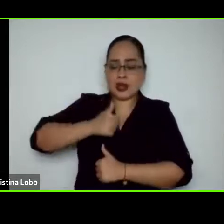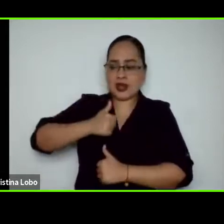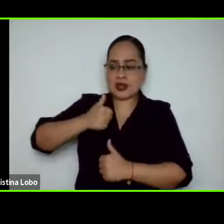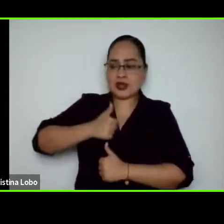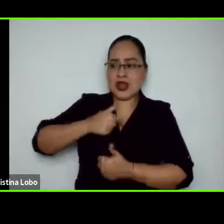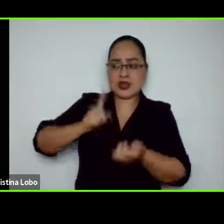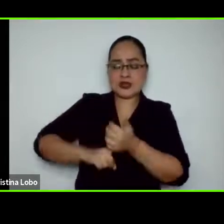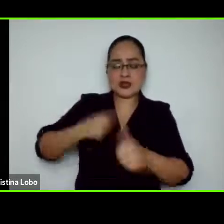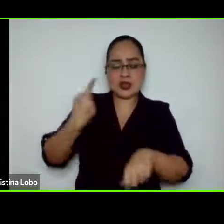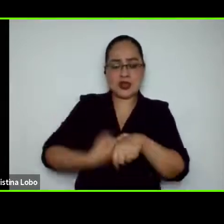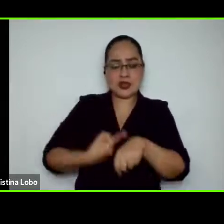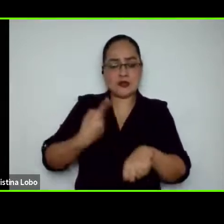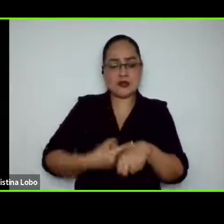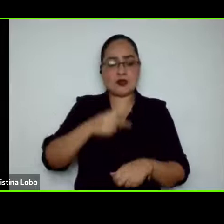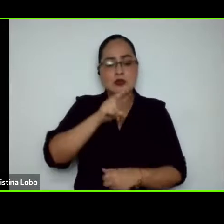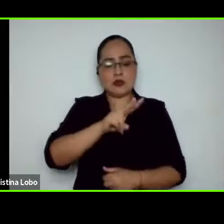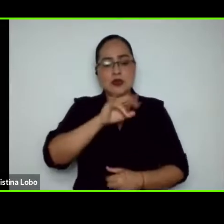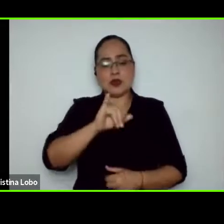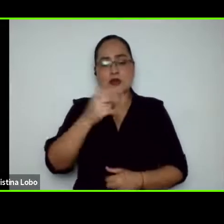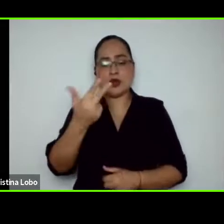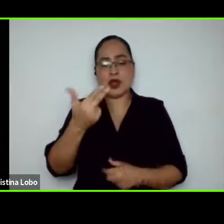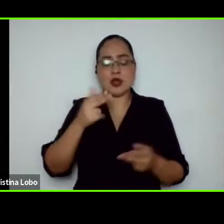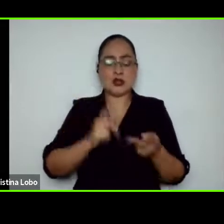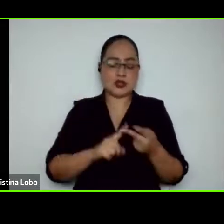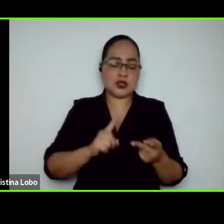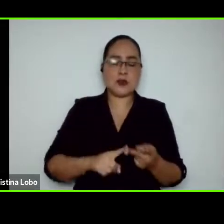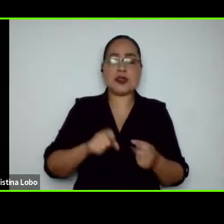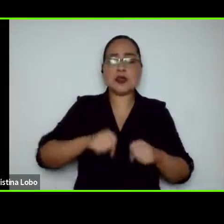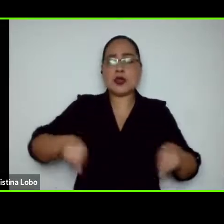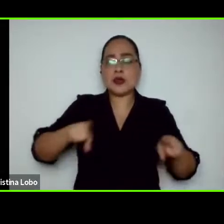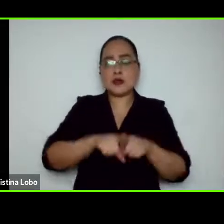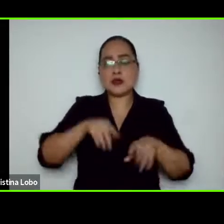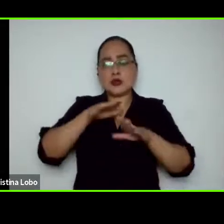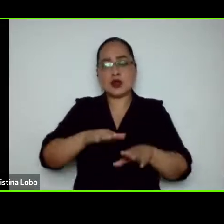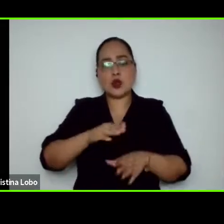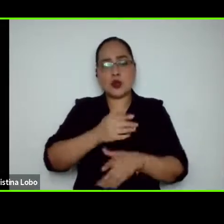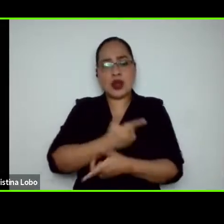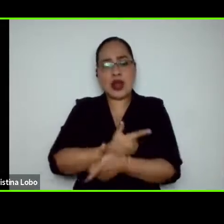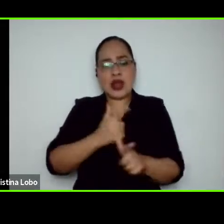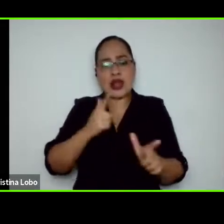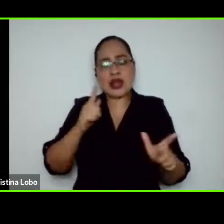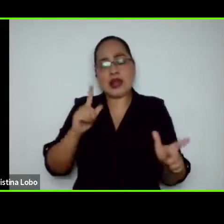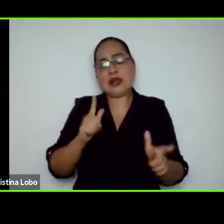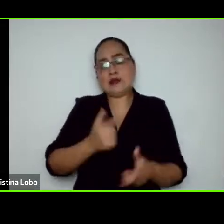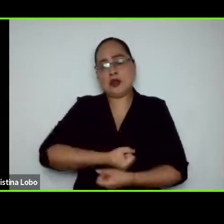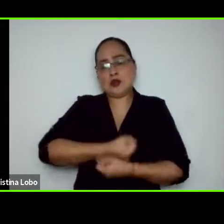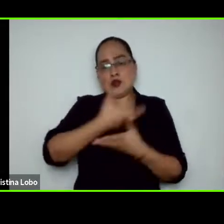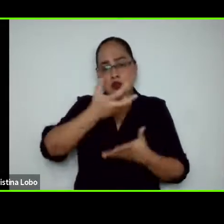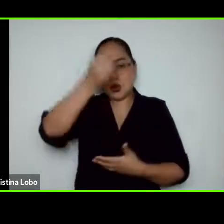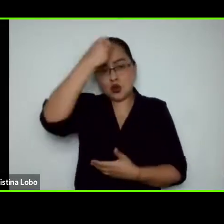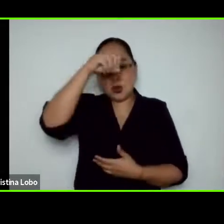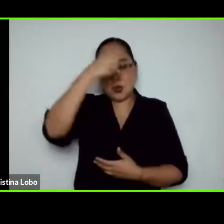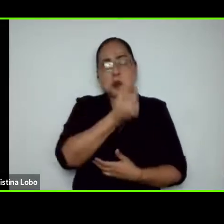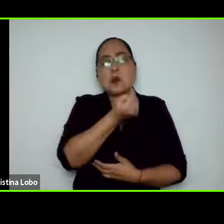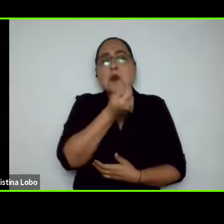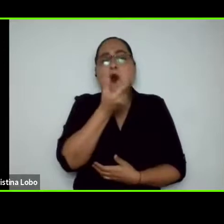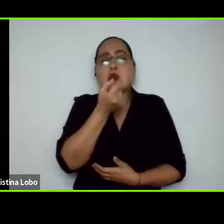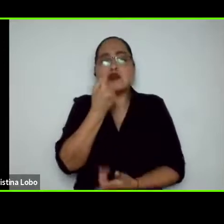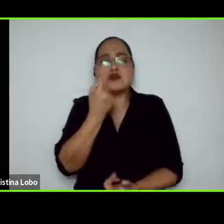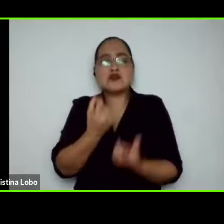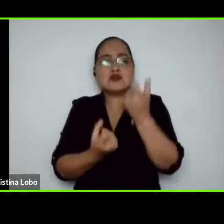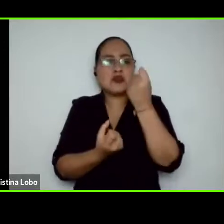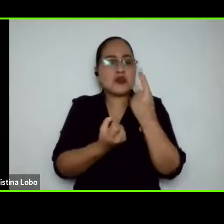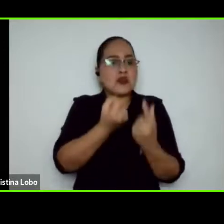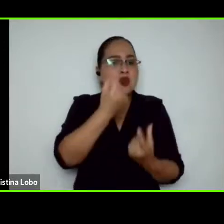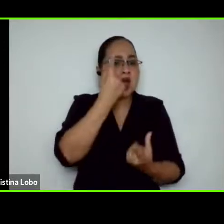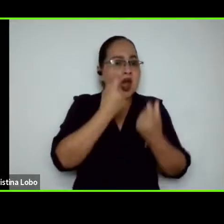el caso de algunos casos de libertad de expresión que fueron muy sonados, pero eran los menos, eran minoritarios los casos en